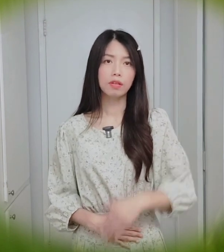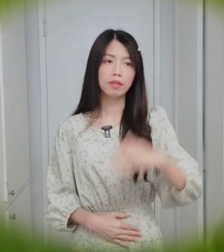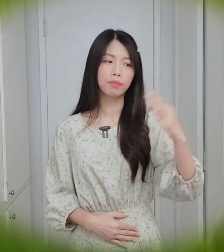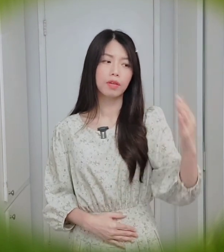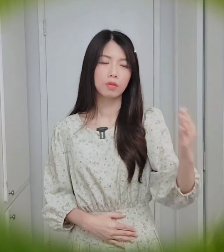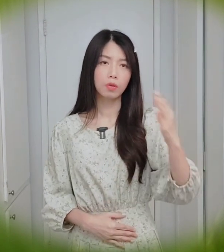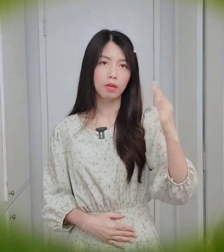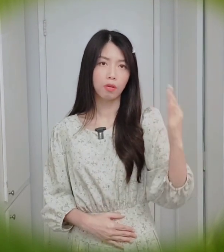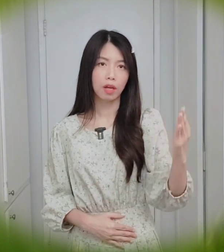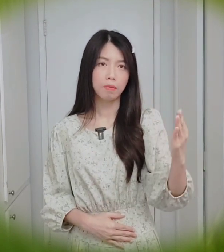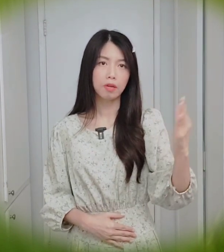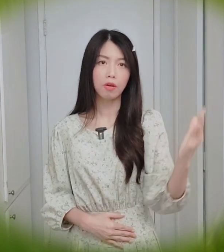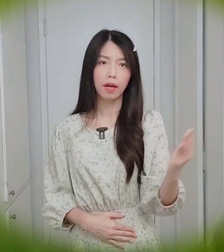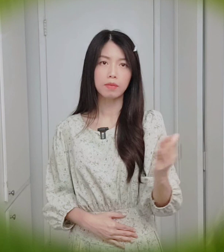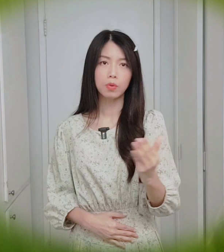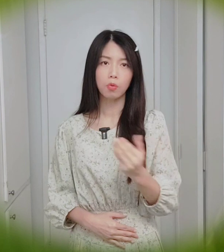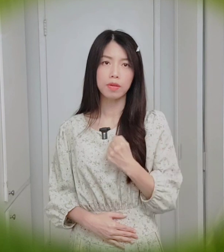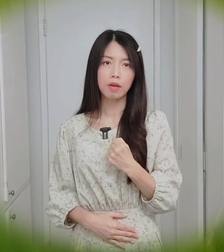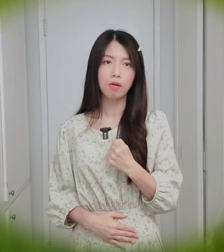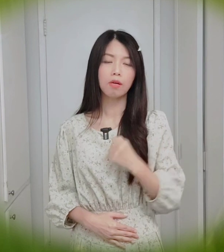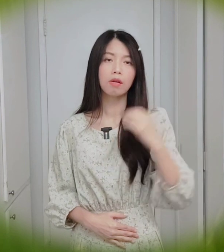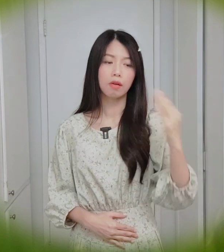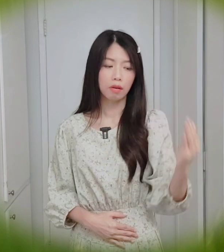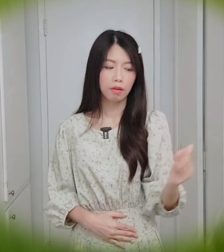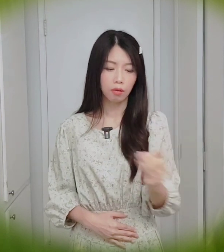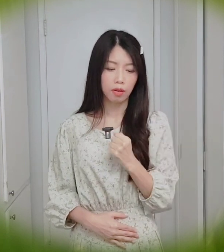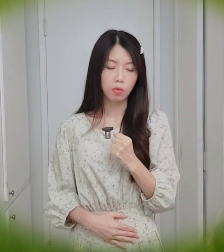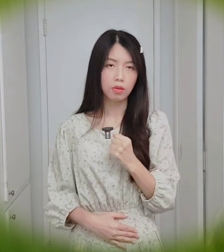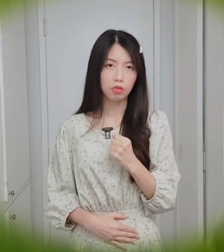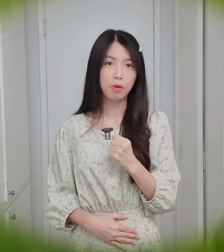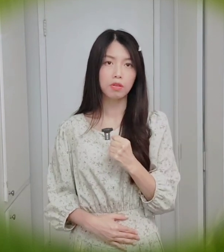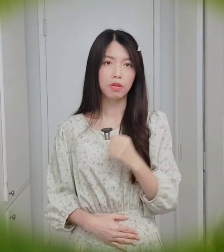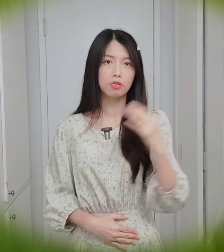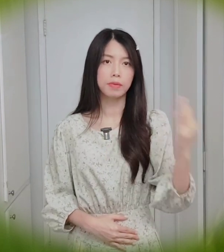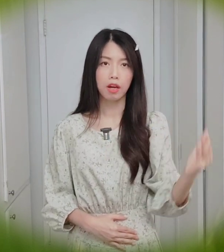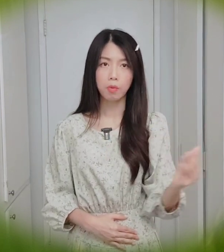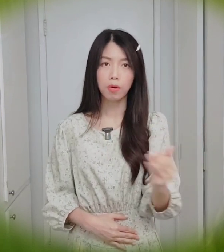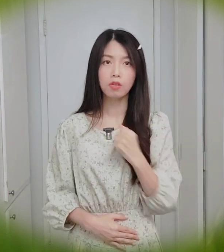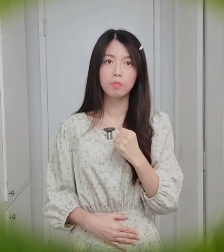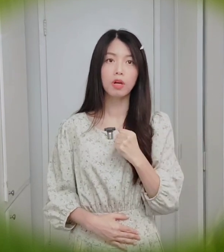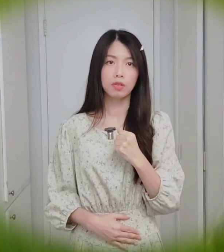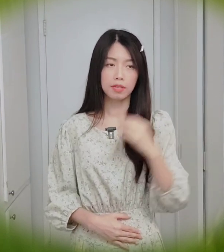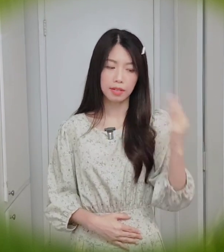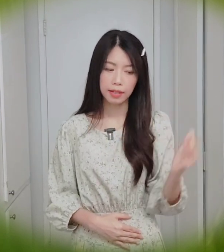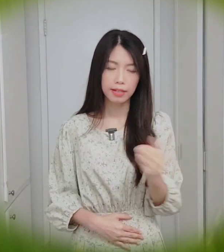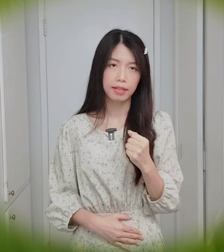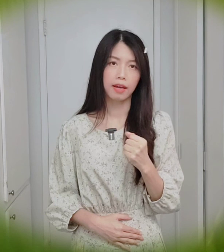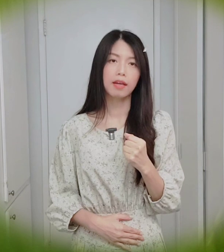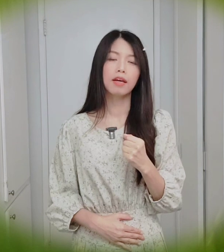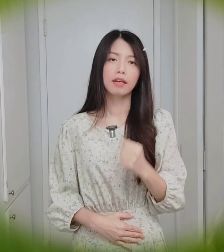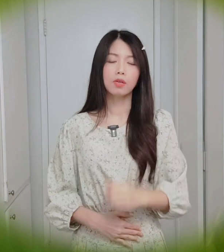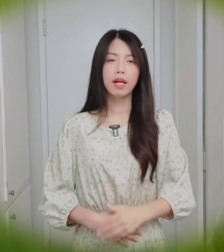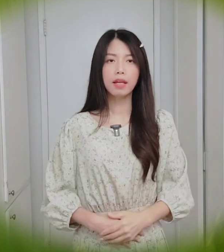뜻의 수어는 손을 이렇게 펴서 가슴 쪽으로 오면서 이렇게 손을 주먹을 쥐어주시면 돼요. 뭔가 움켜쥐듯이